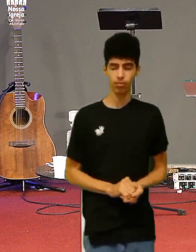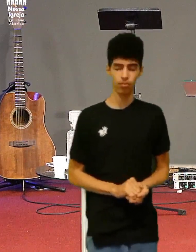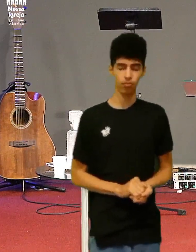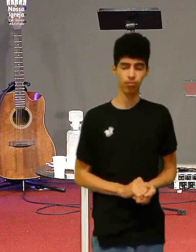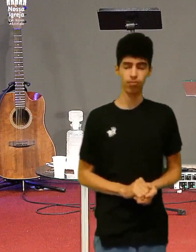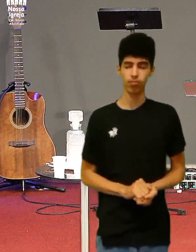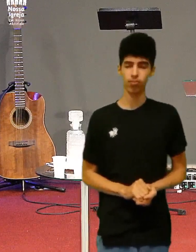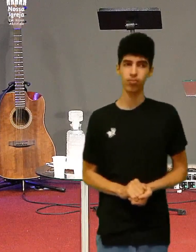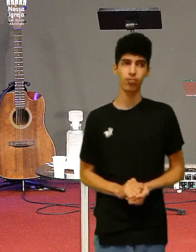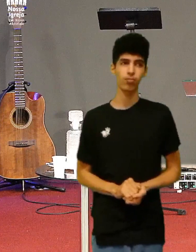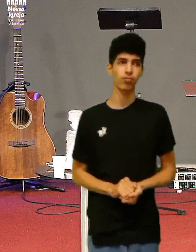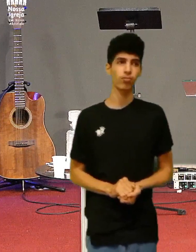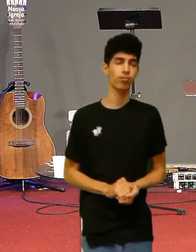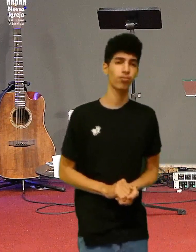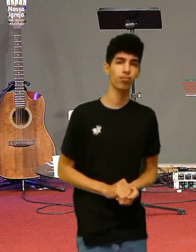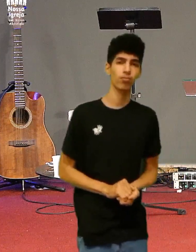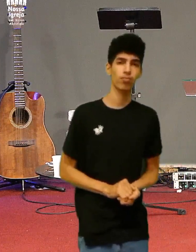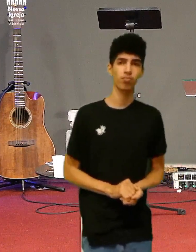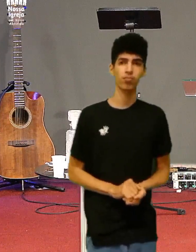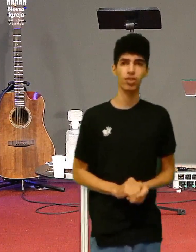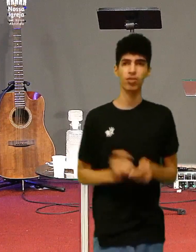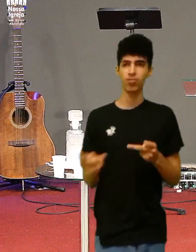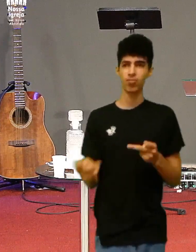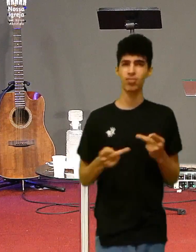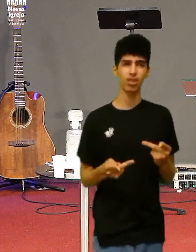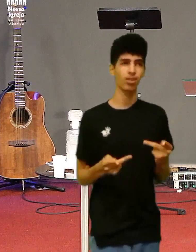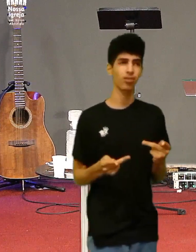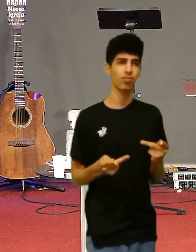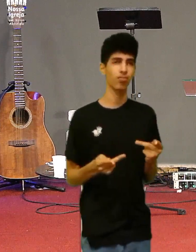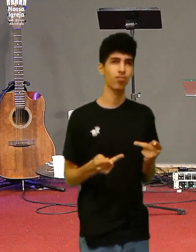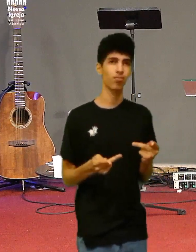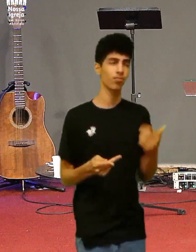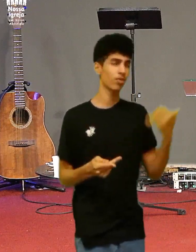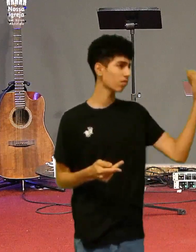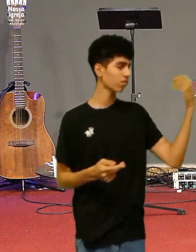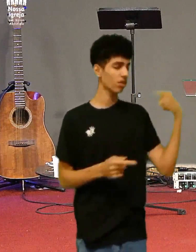Eu quero convidar você a profetizar sobre essa geração.